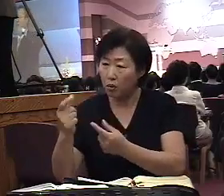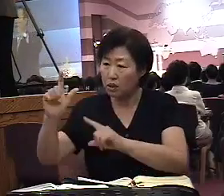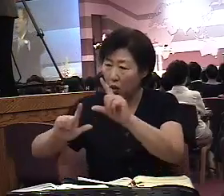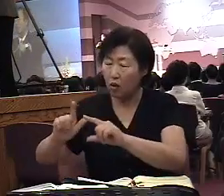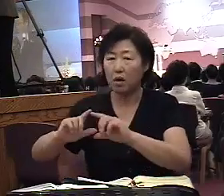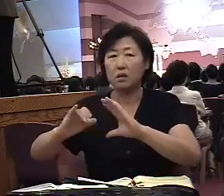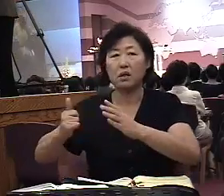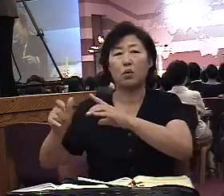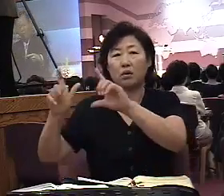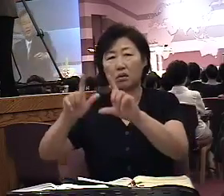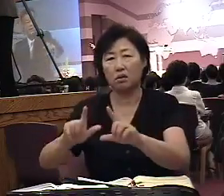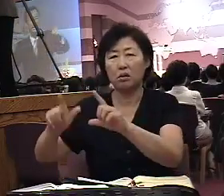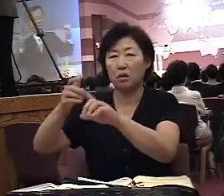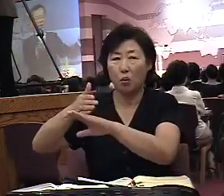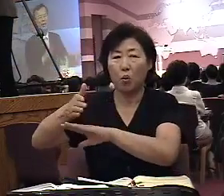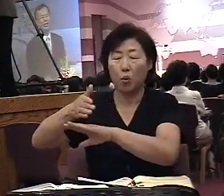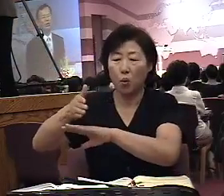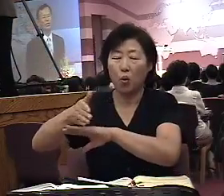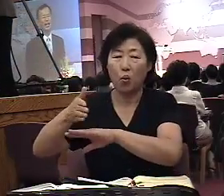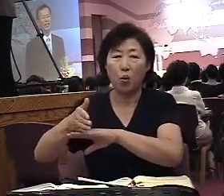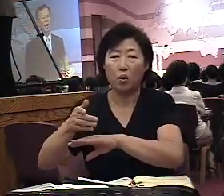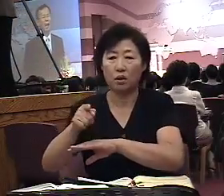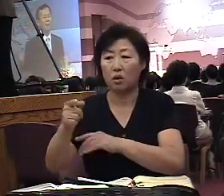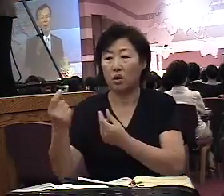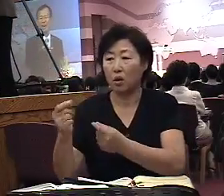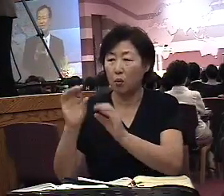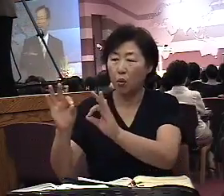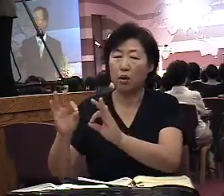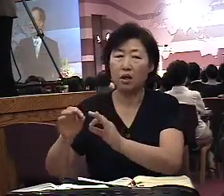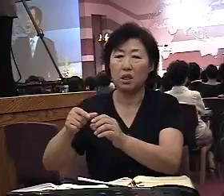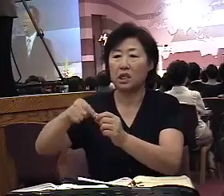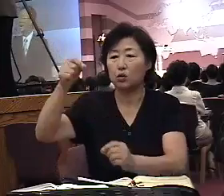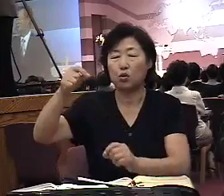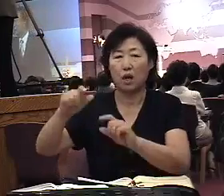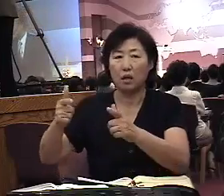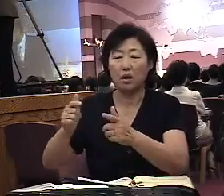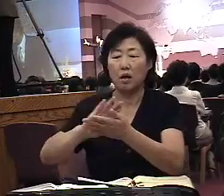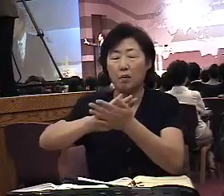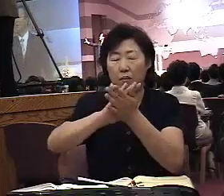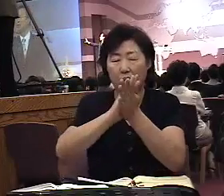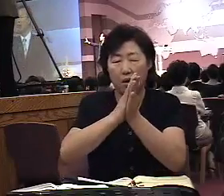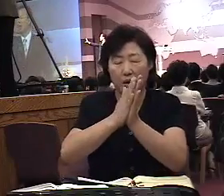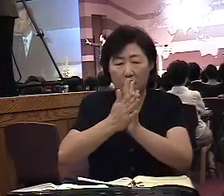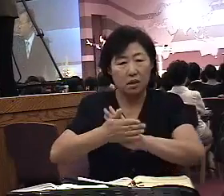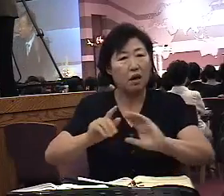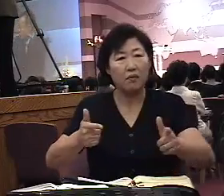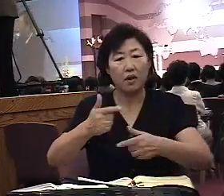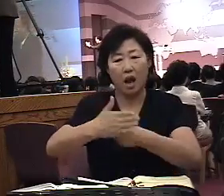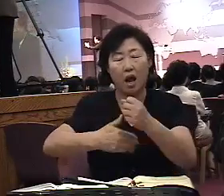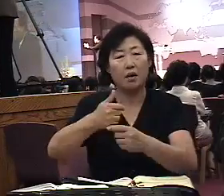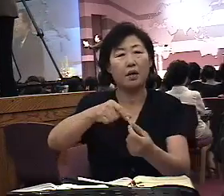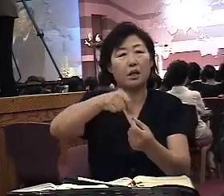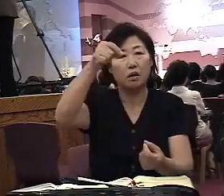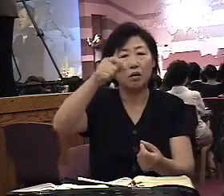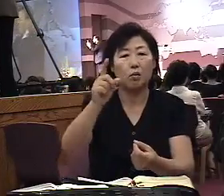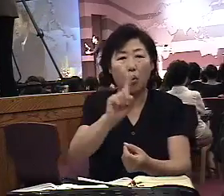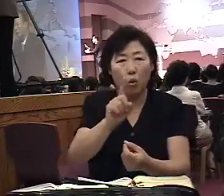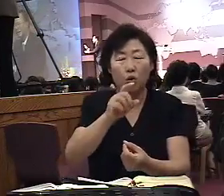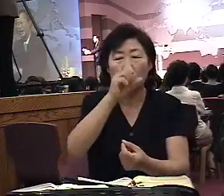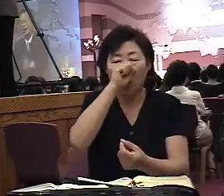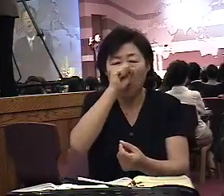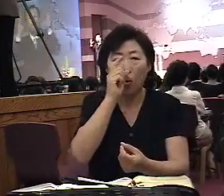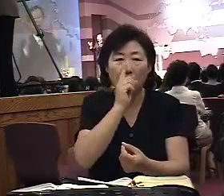상황과 세월이 변하면 저렇게 보이는 그러한 기준이 아니라, 변하지 않는 하나님의 기준을 가지고 무엇이 옳고